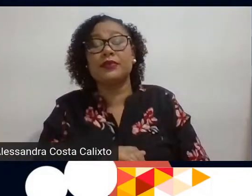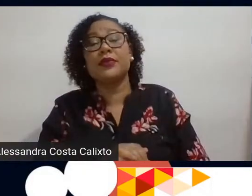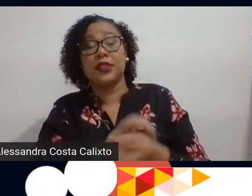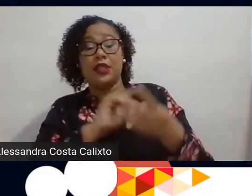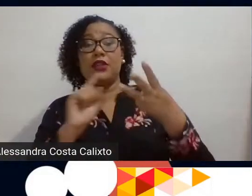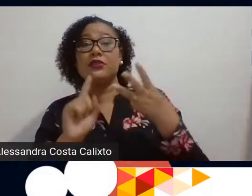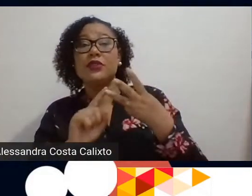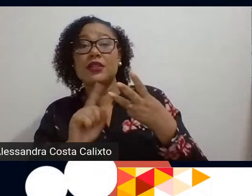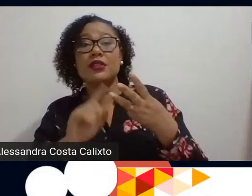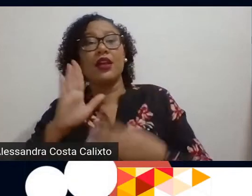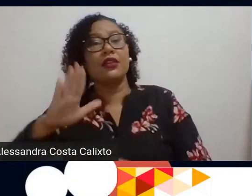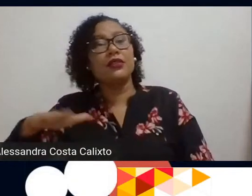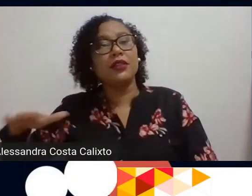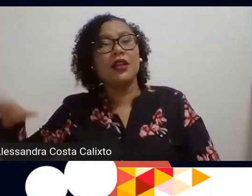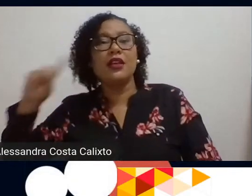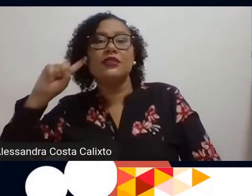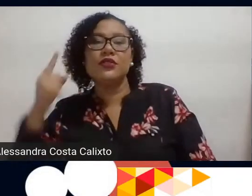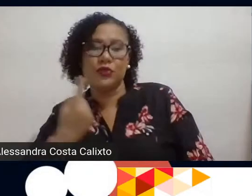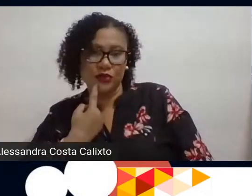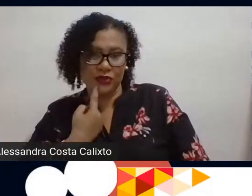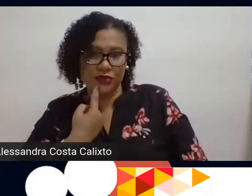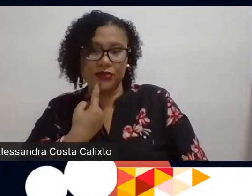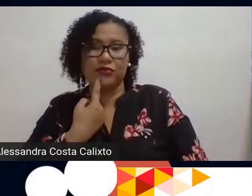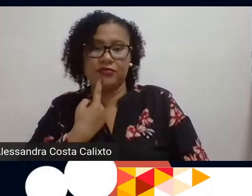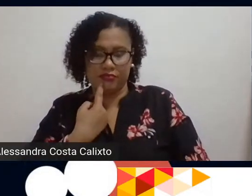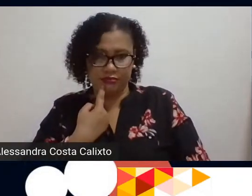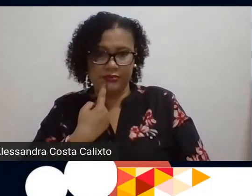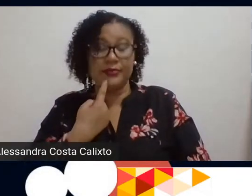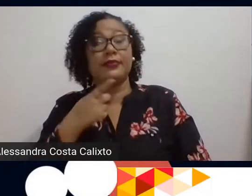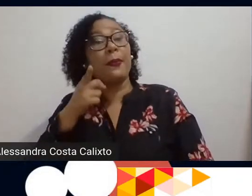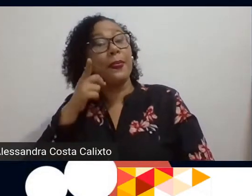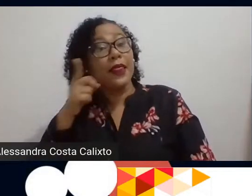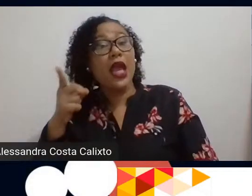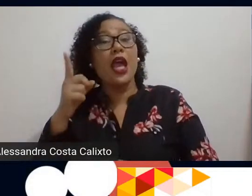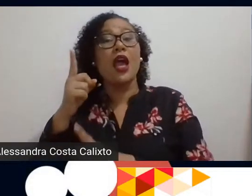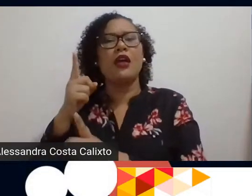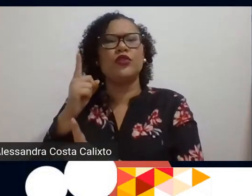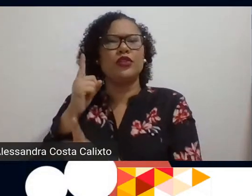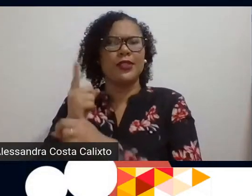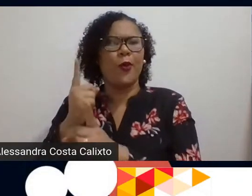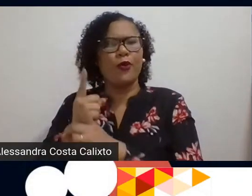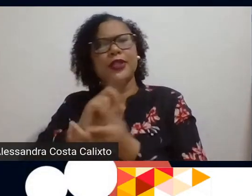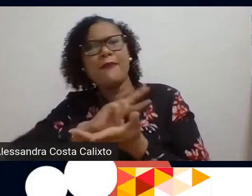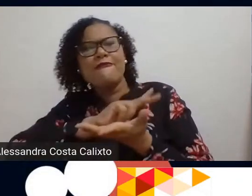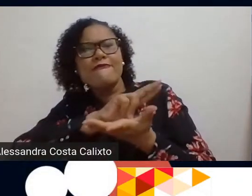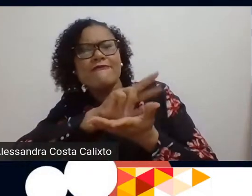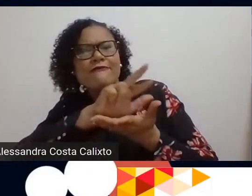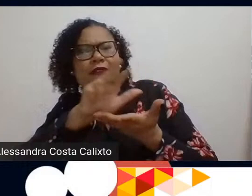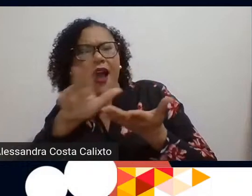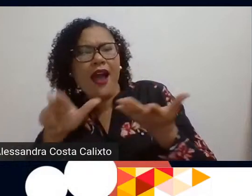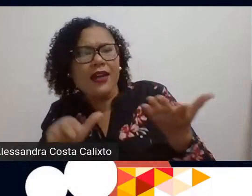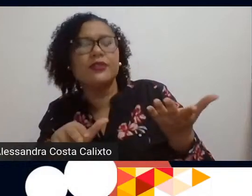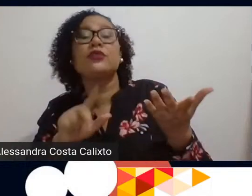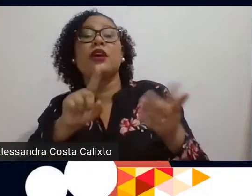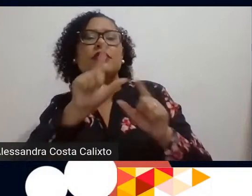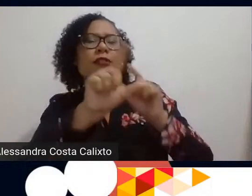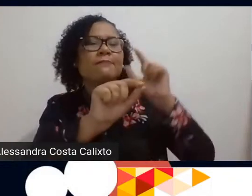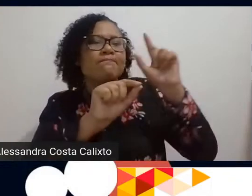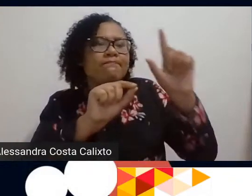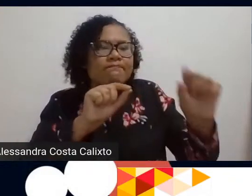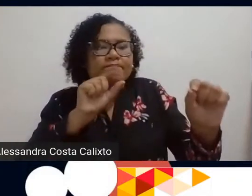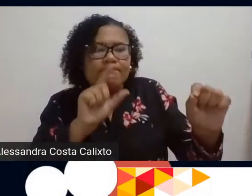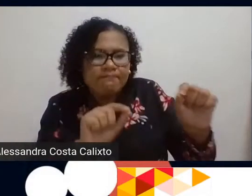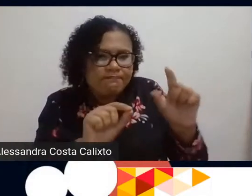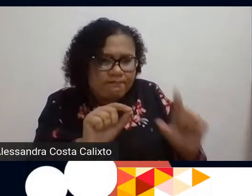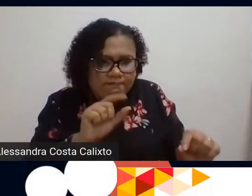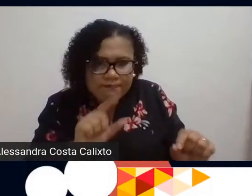descritivos, aquisição linguística. E o terceira, a terceira frase foi crianças surdas. E ao